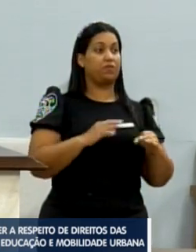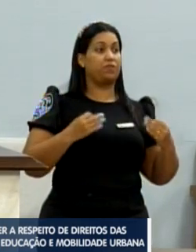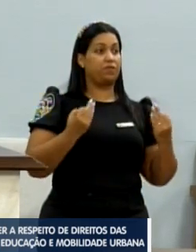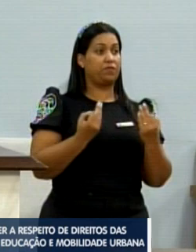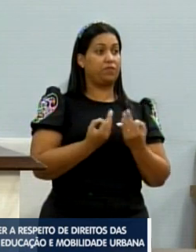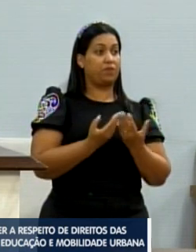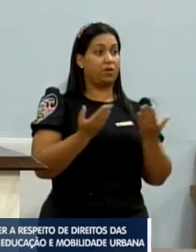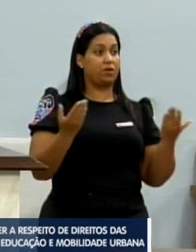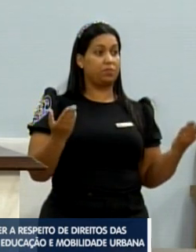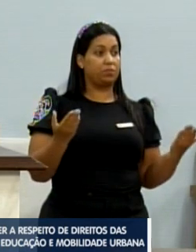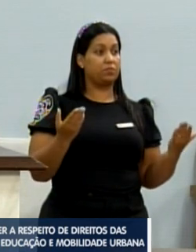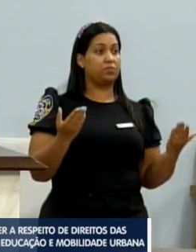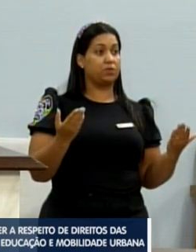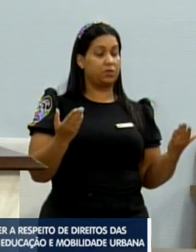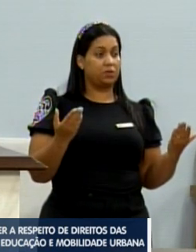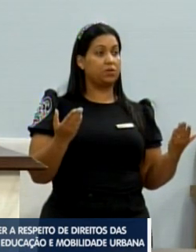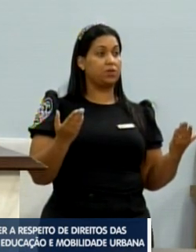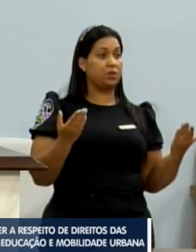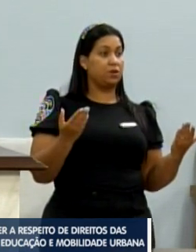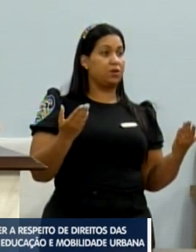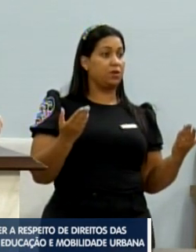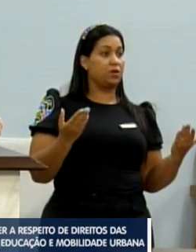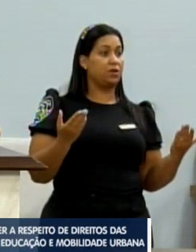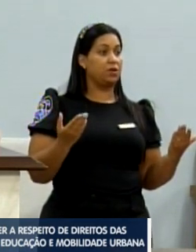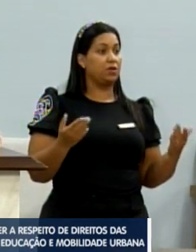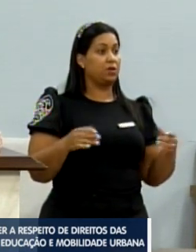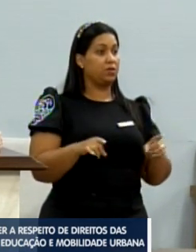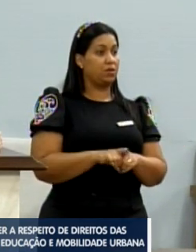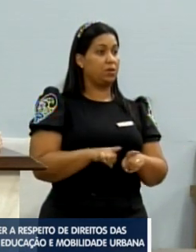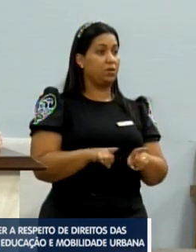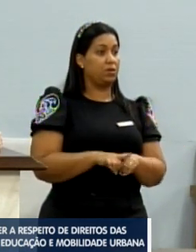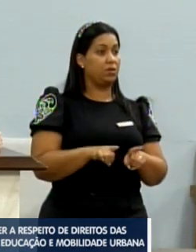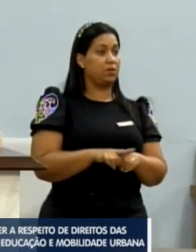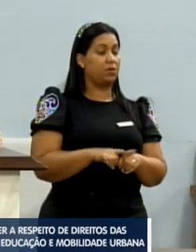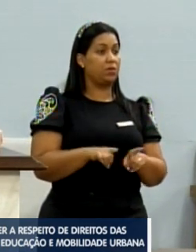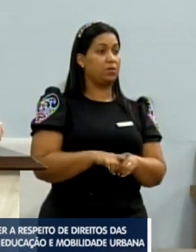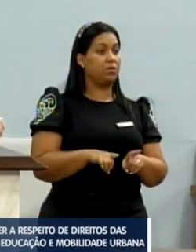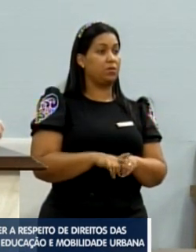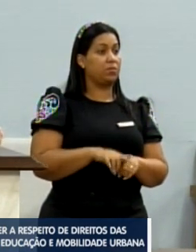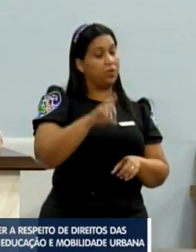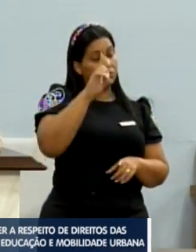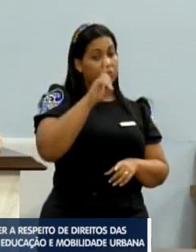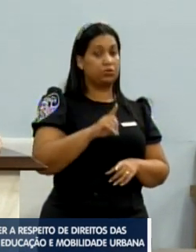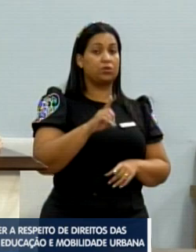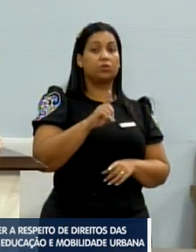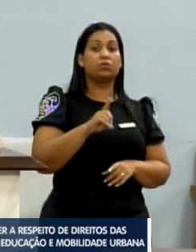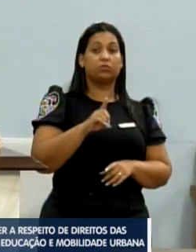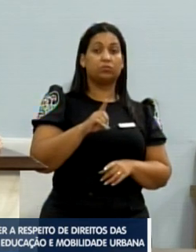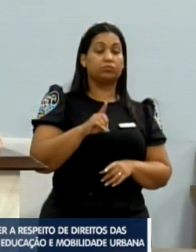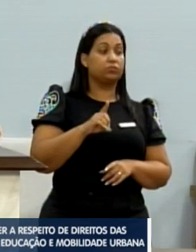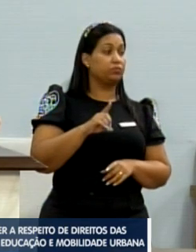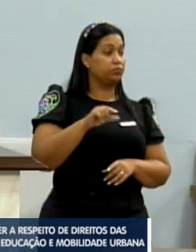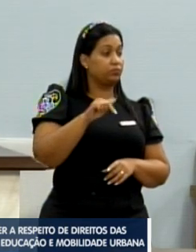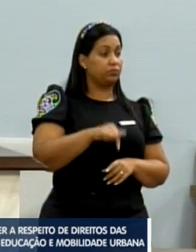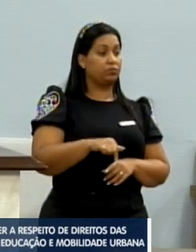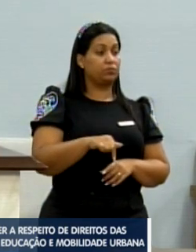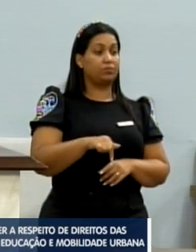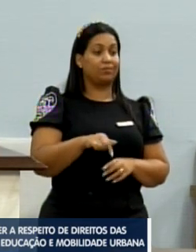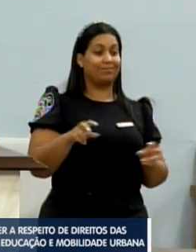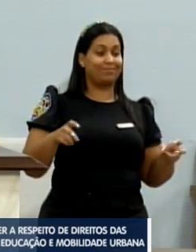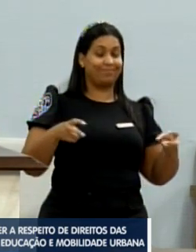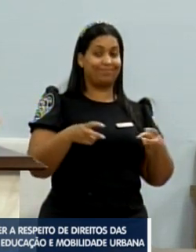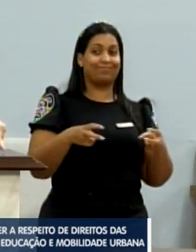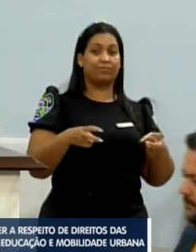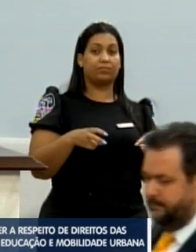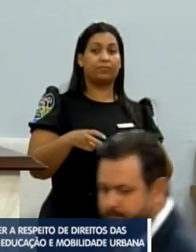agora. Essas famílias também merecem, também têm direito ao lazer. O poder público fornece lazer na cidade das